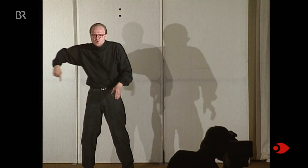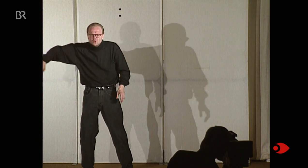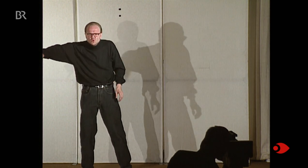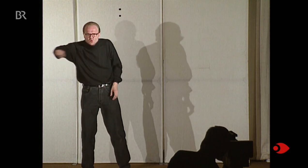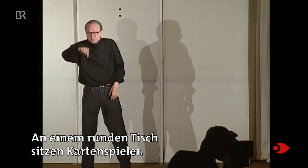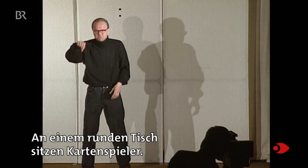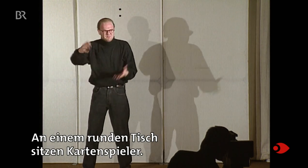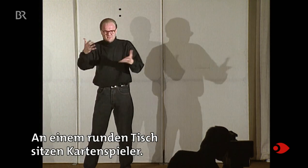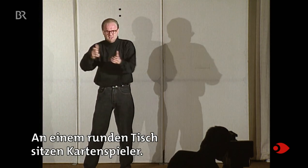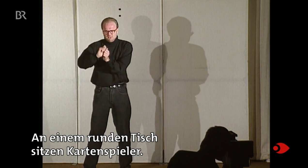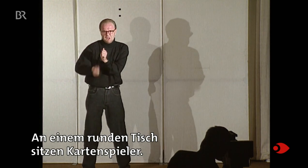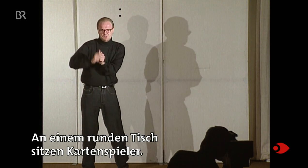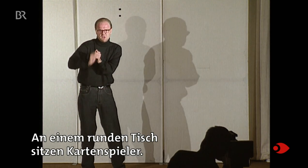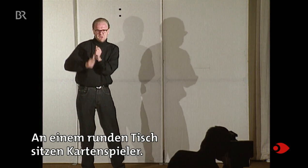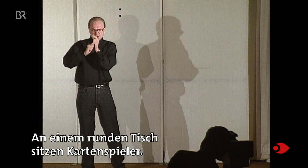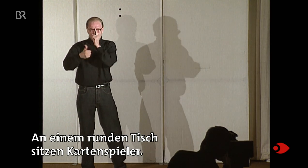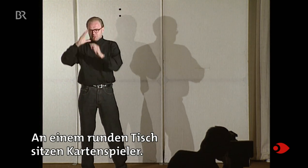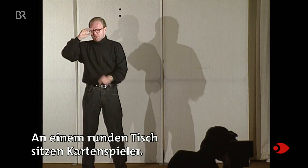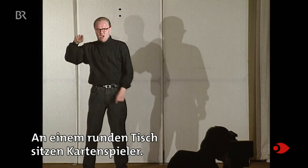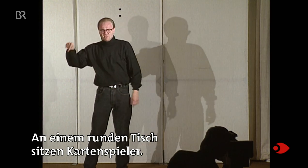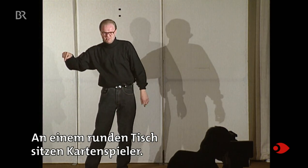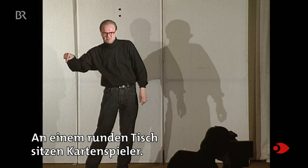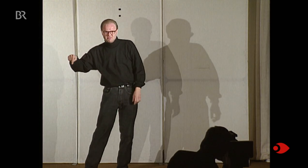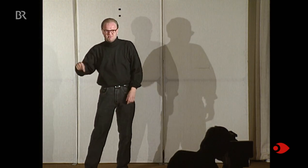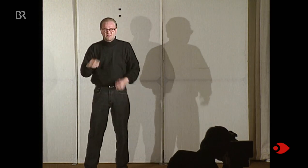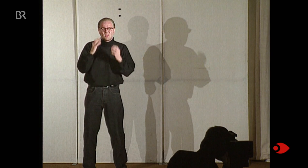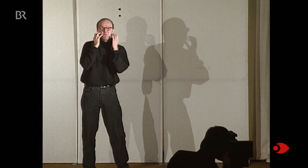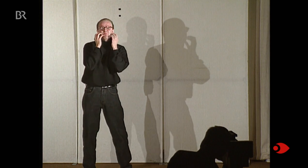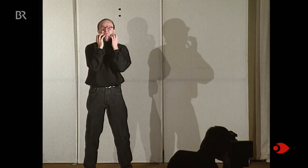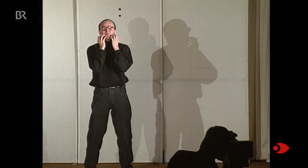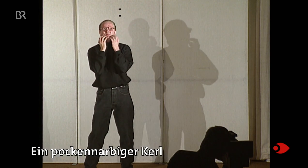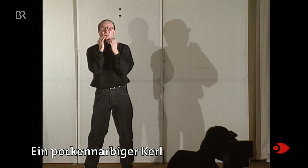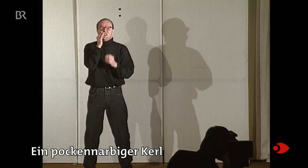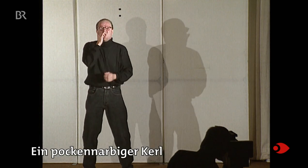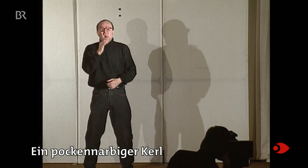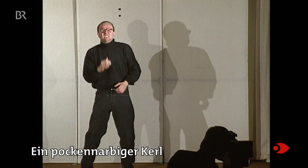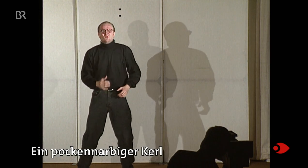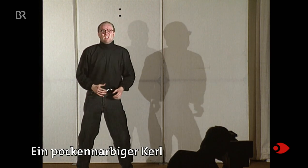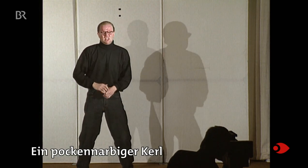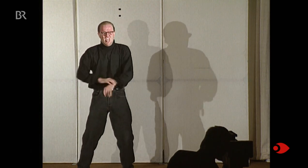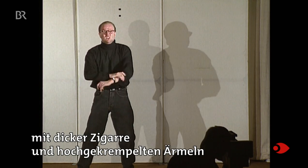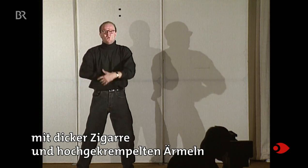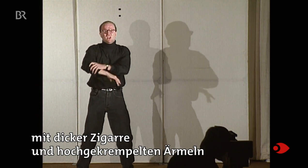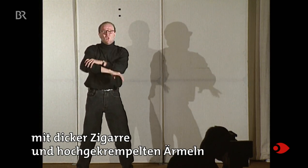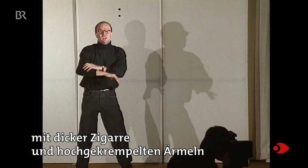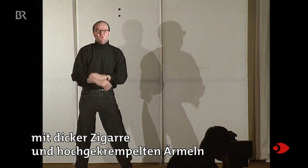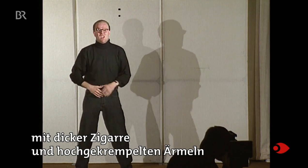An einem runden Tisch sitzen Kartenspieler. Ein pockennarbiger Kerl mit dicker Zigarre und